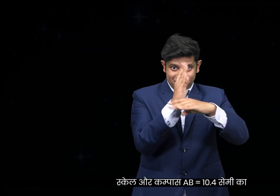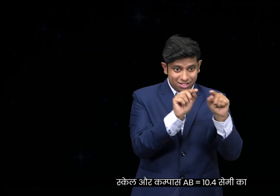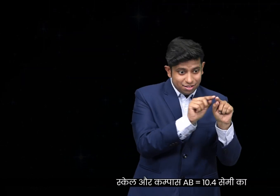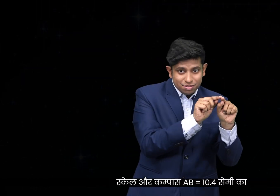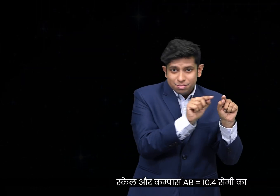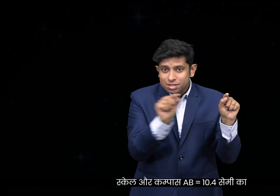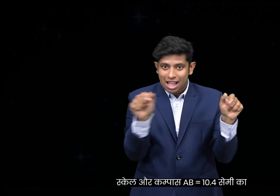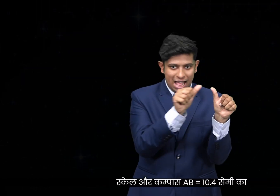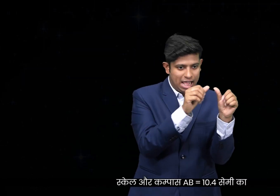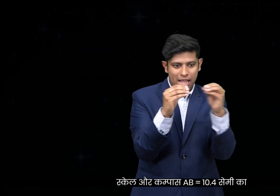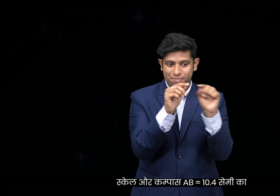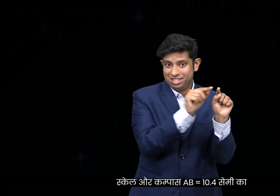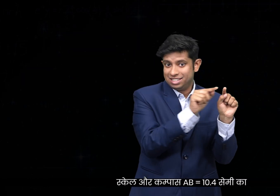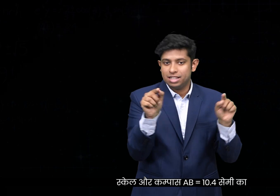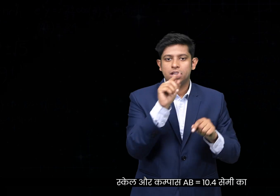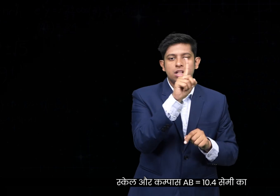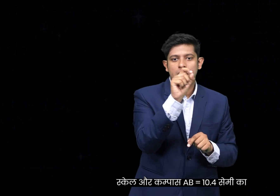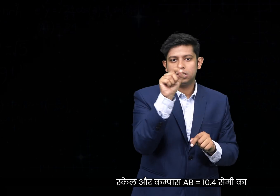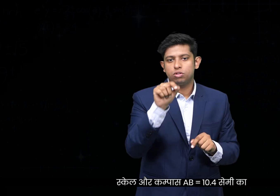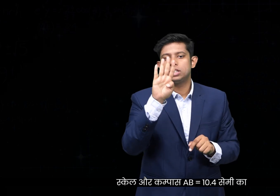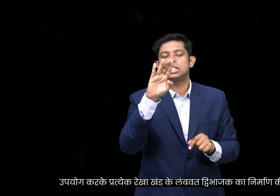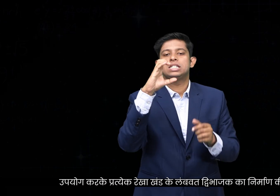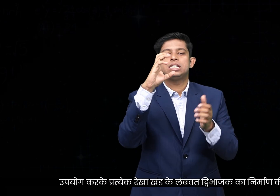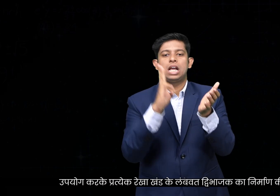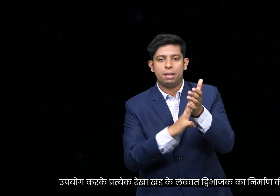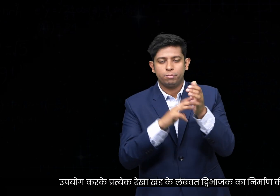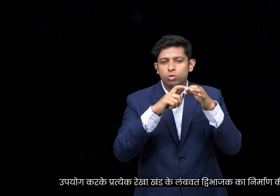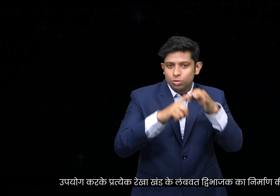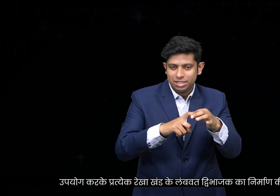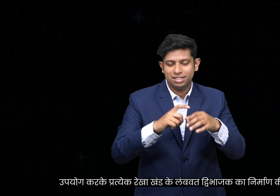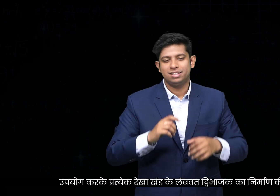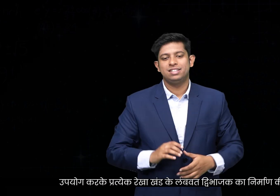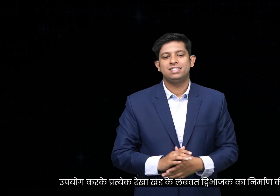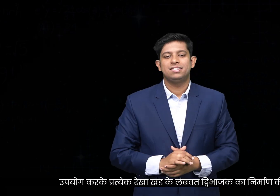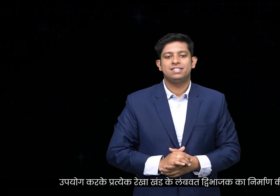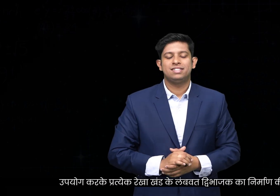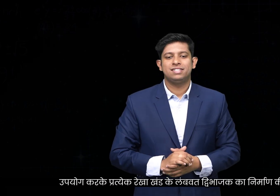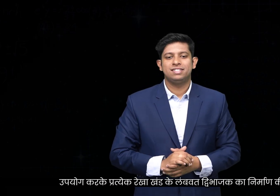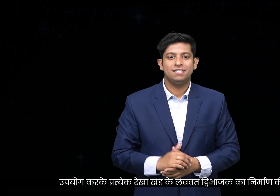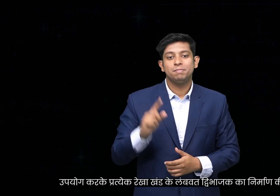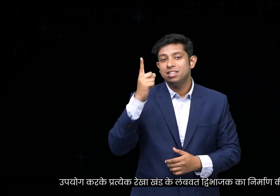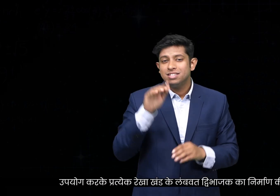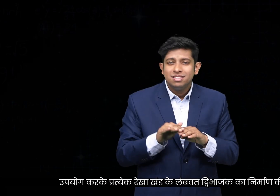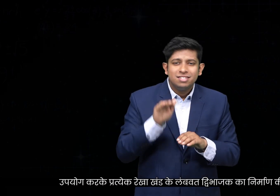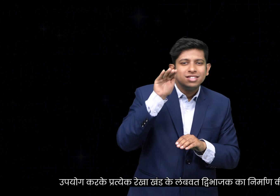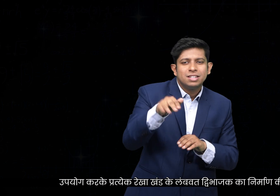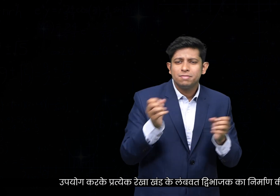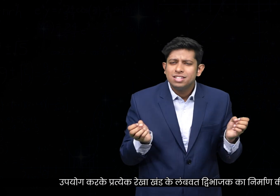AB = 10.4 सेमी का उपयोग करके प्रत्येक रेखाखंड के लंबवत द्विभाजक